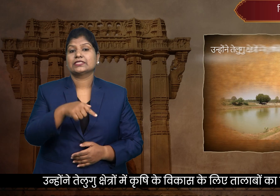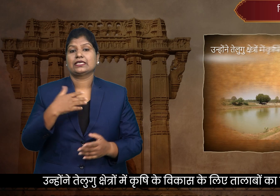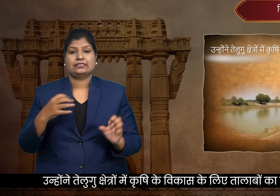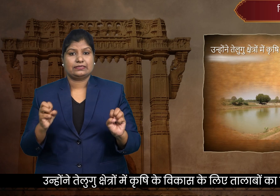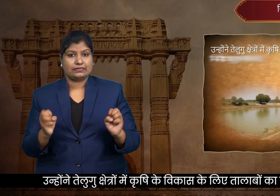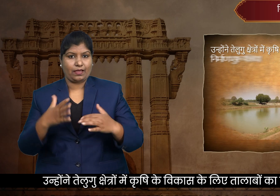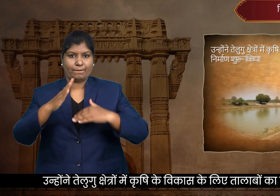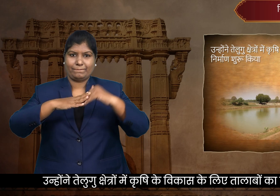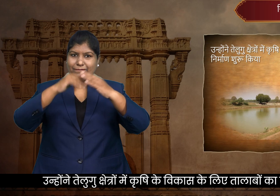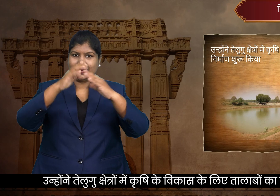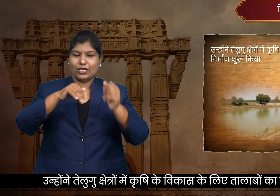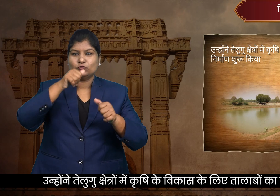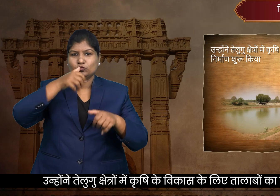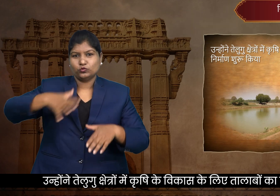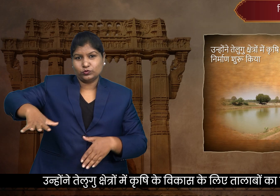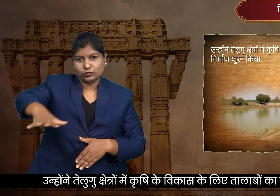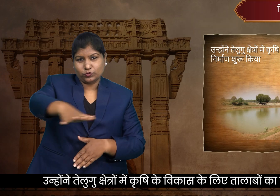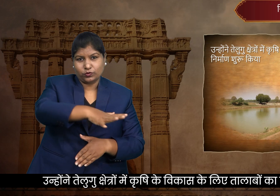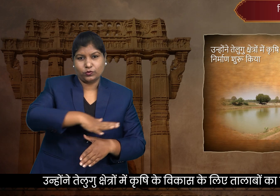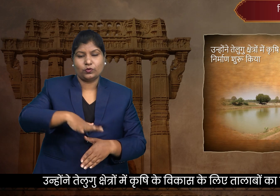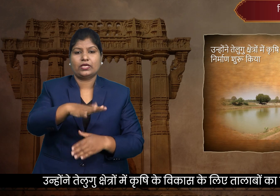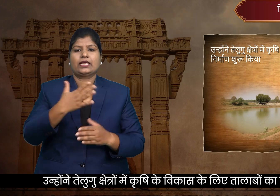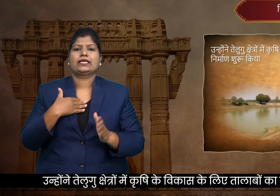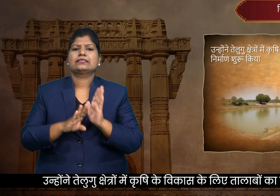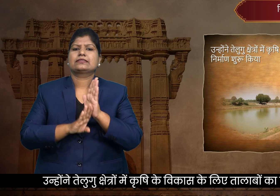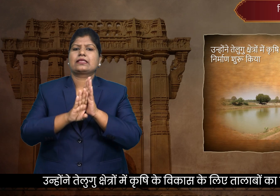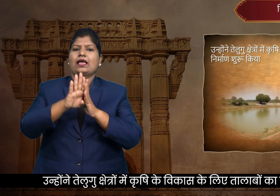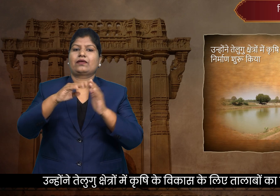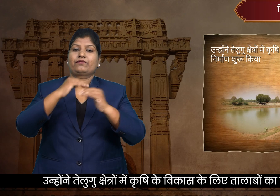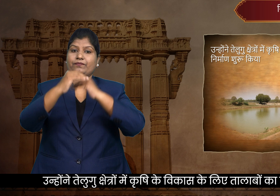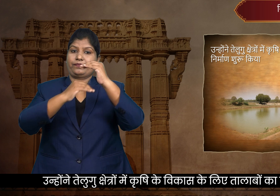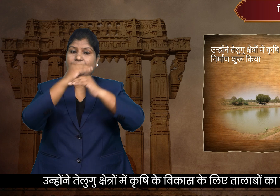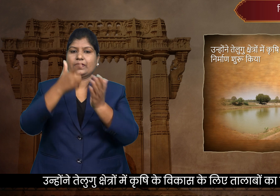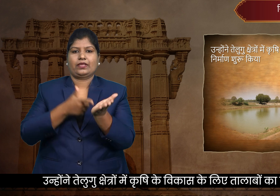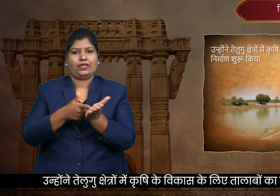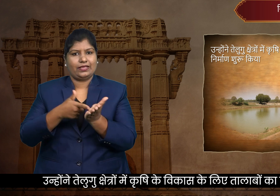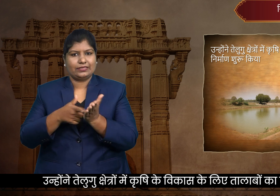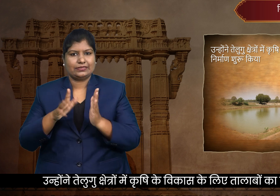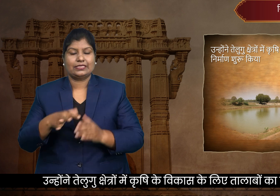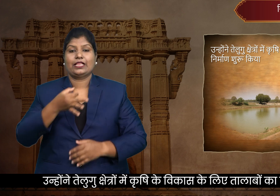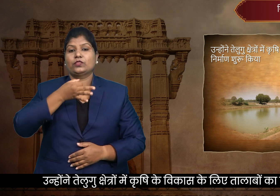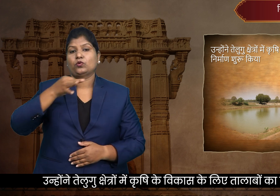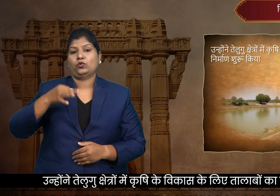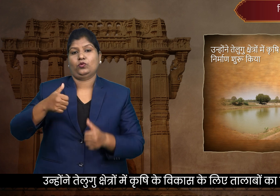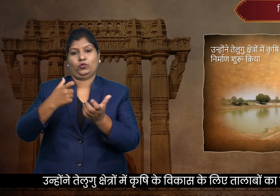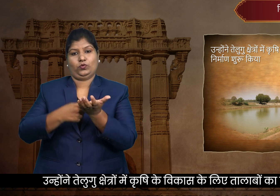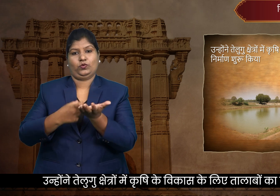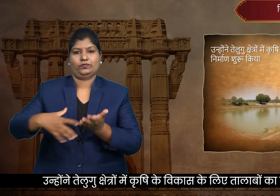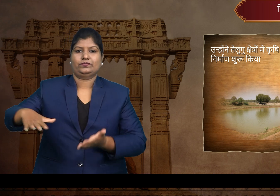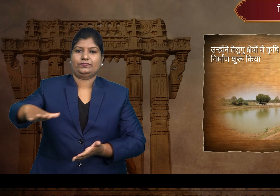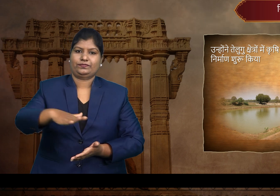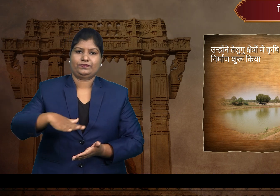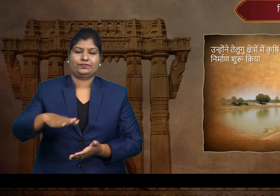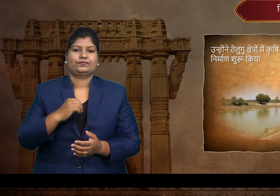उन्होंने तेलुगु क्षेत्रों में कृषि के विकास के लिए तालाबों का निर्माण शुरू किया।